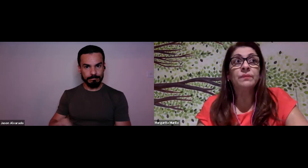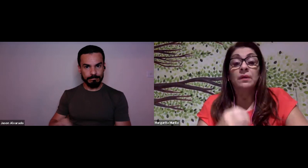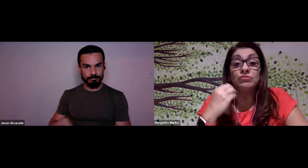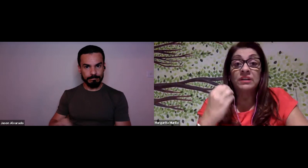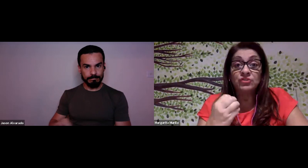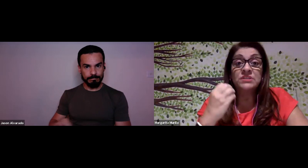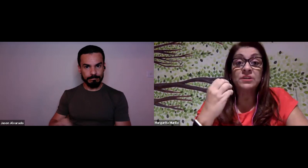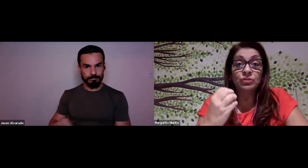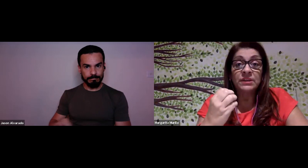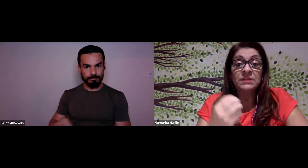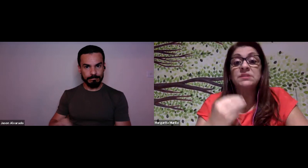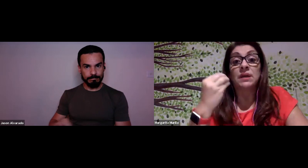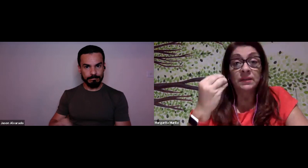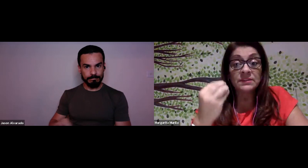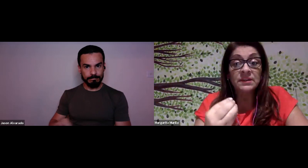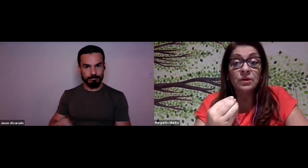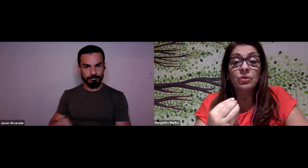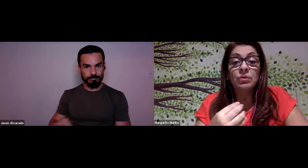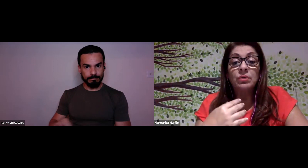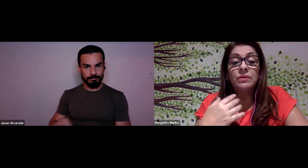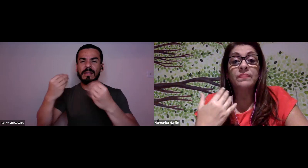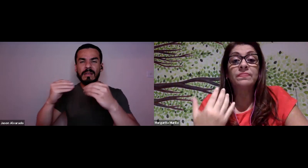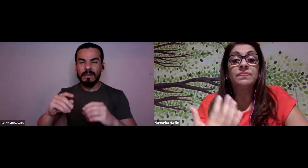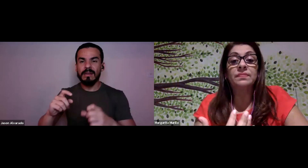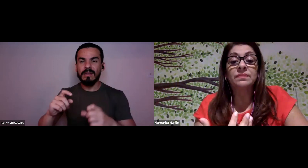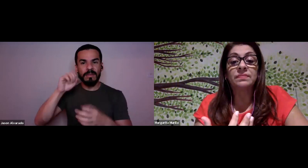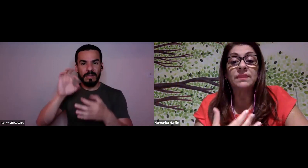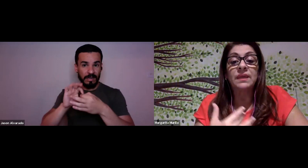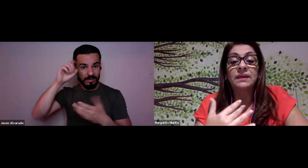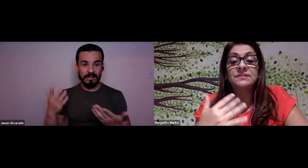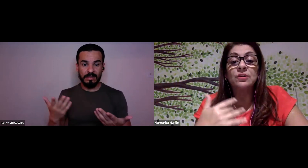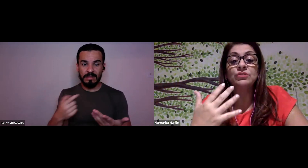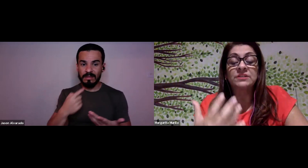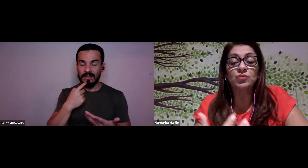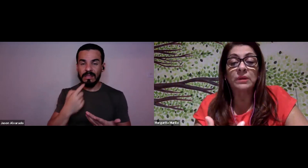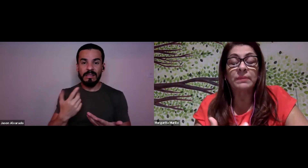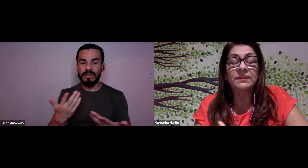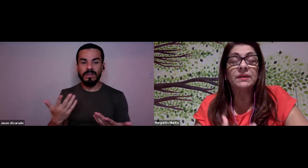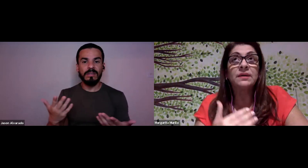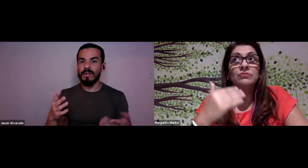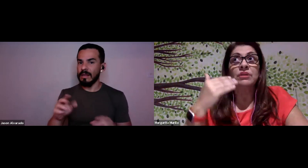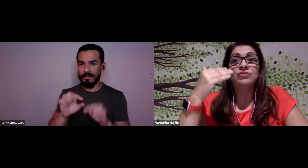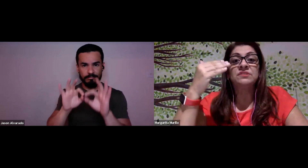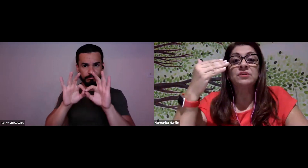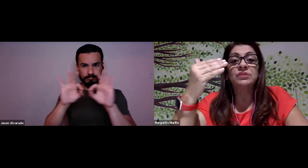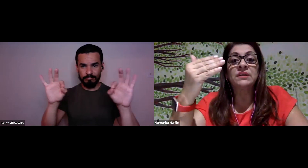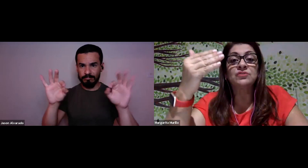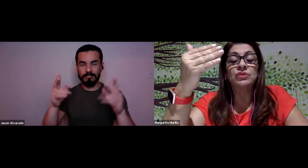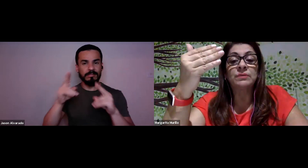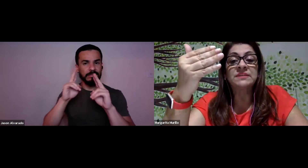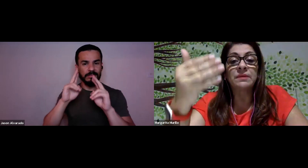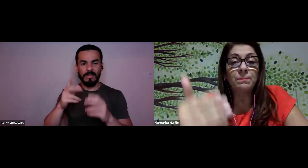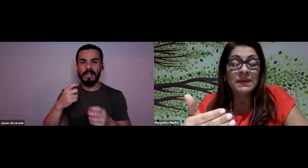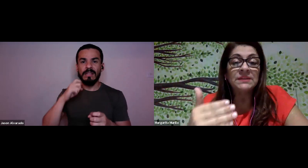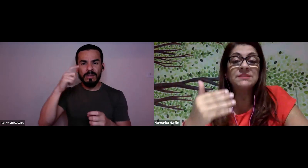venden relaciones eróticas y hay que decirlo y hay que decirlo textualmente relaciones eróticas